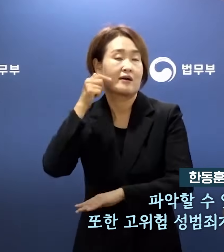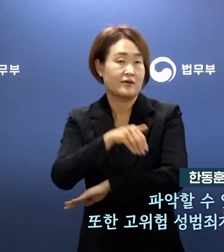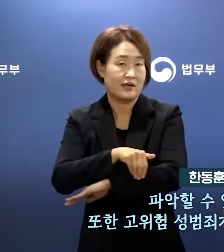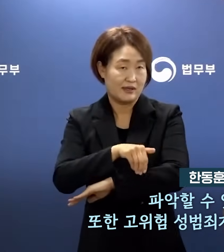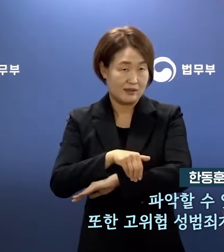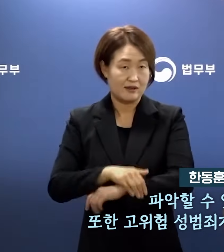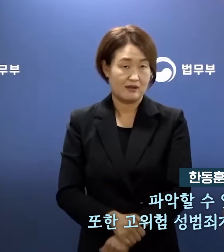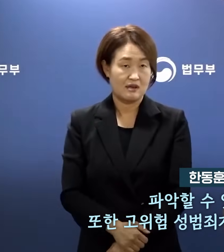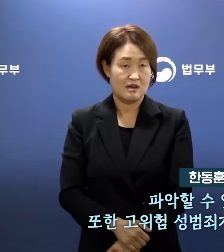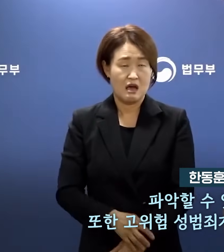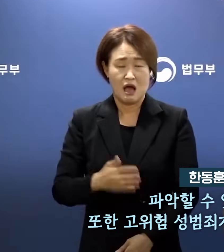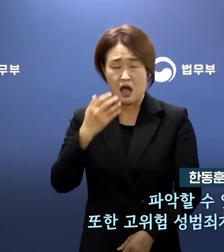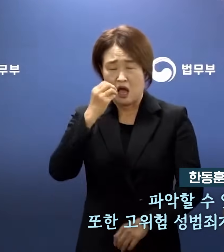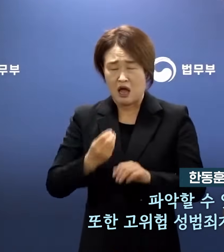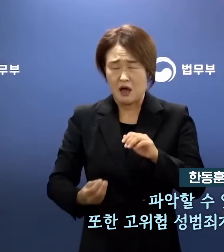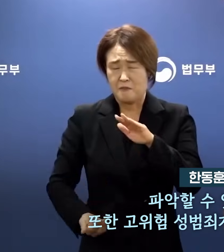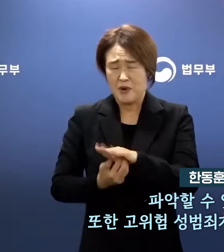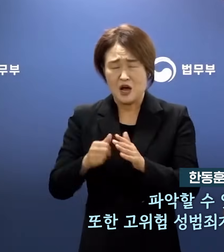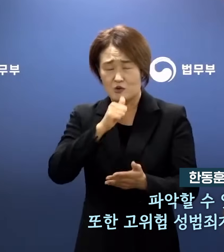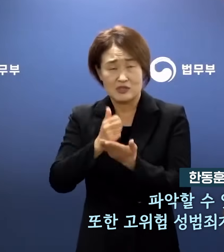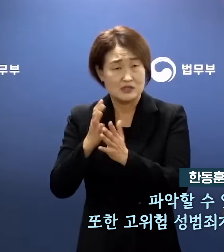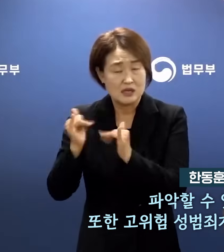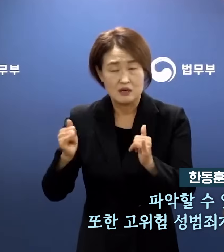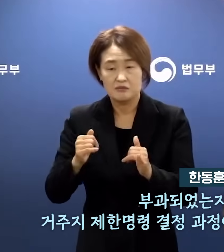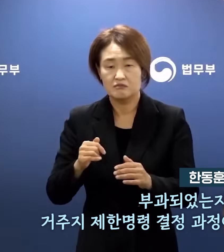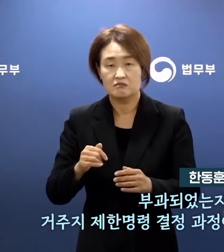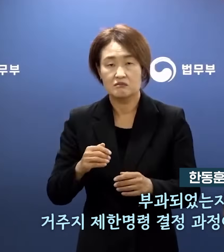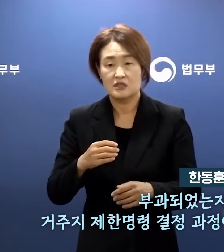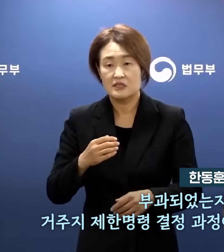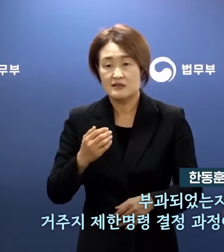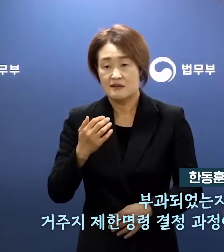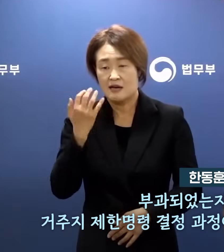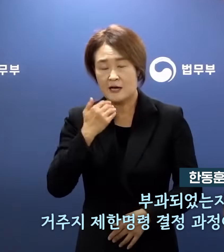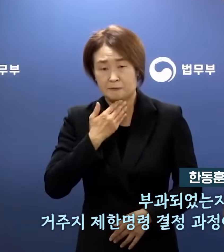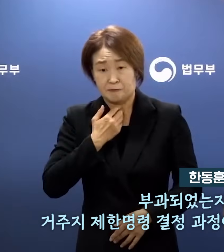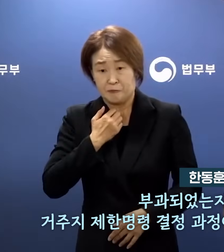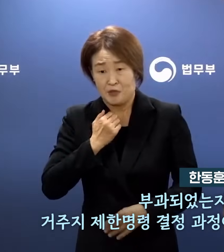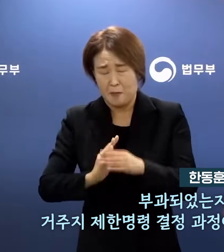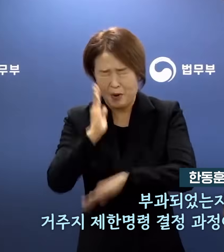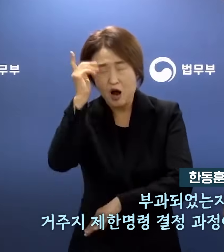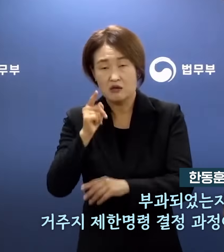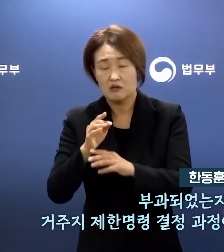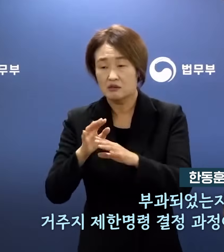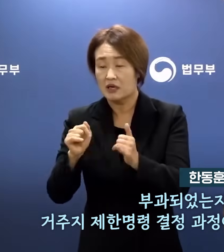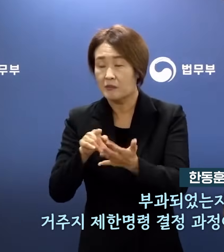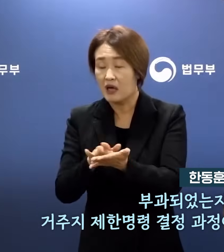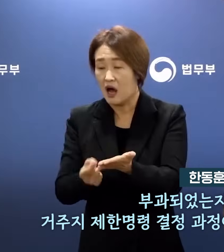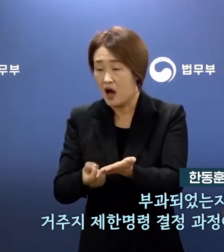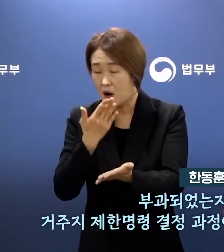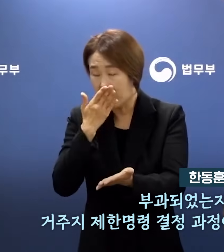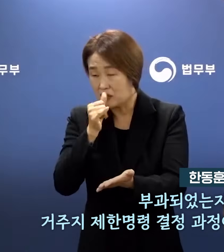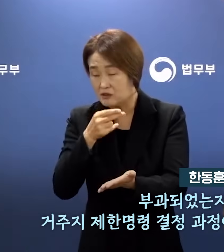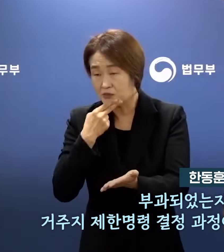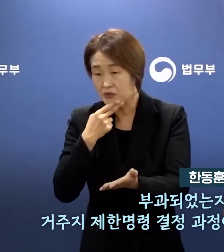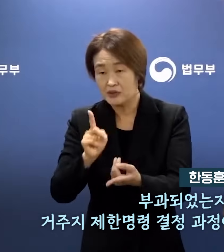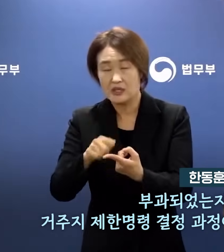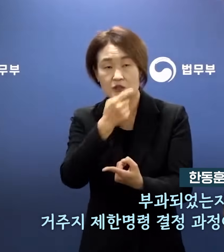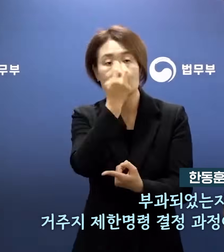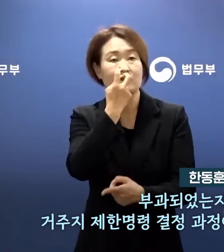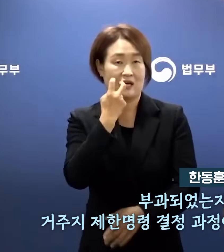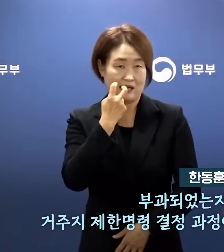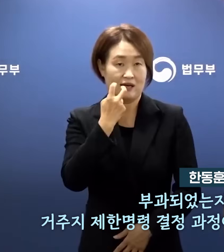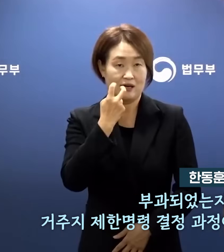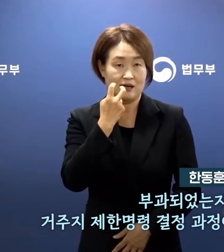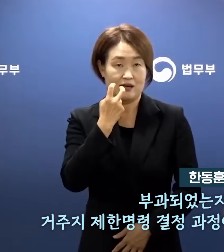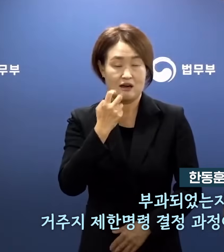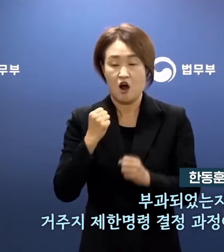고위험 성범죄자에게 성충동 약물 치료가 부과되었는지 여부도 조사해서 거주지